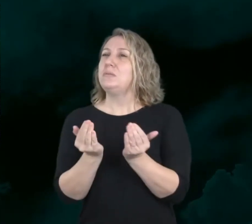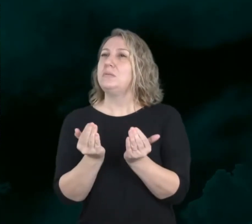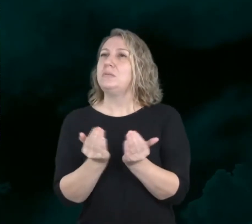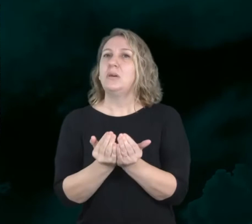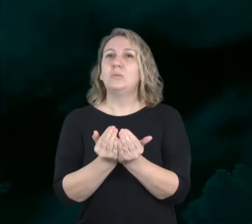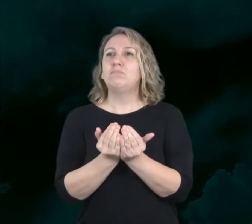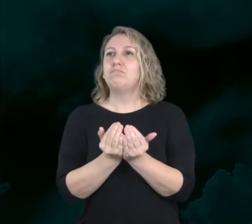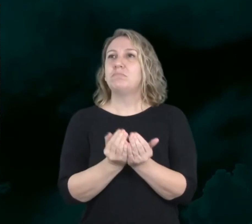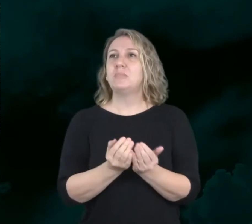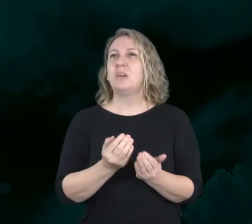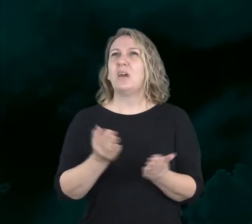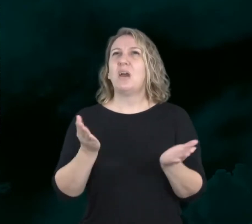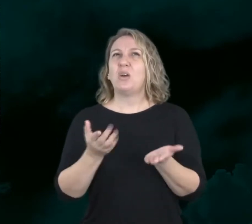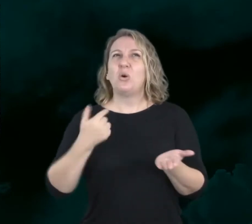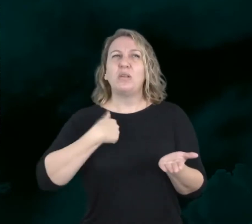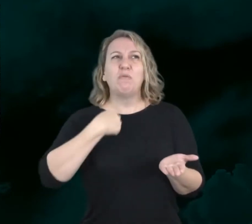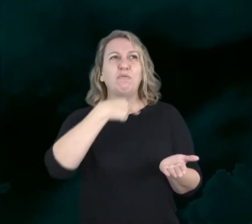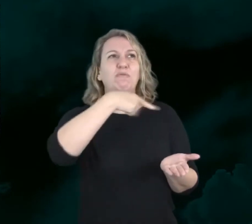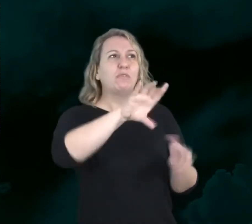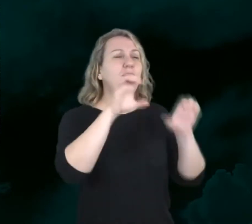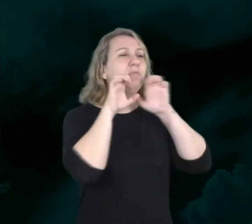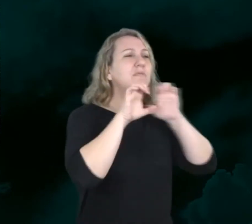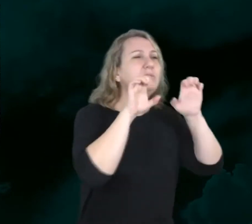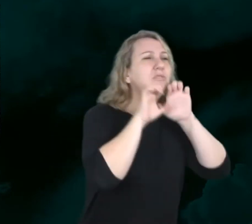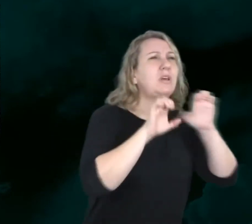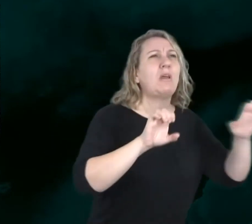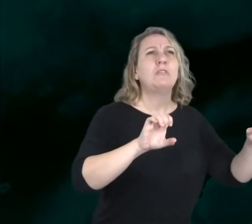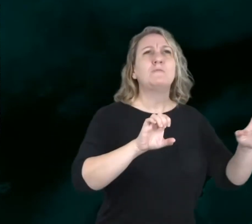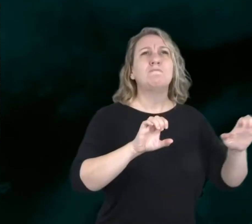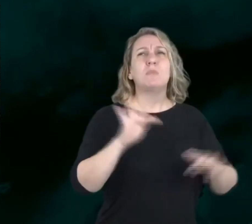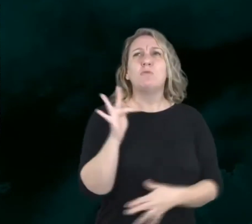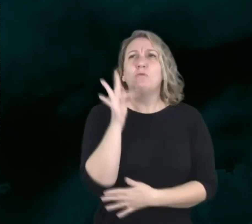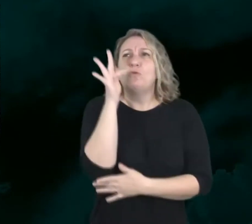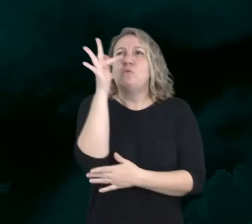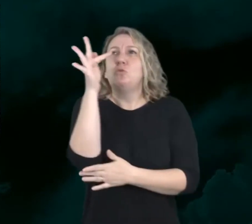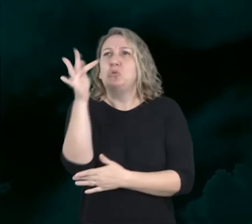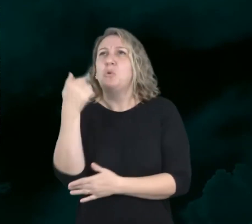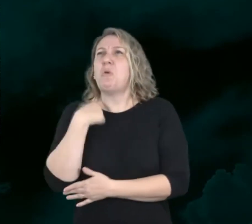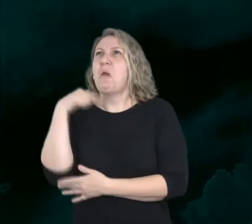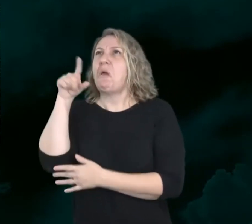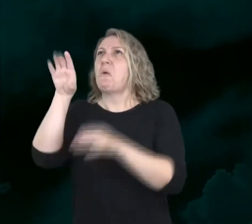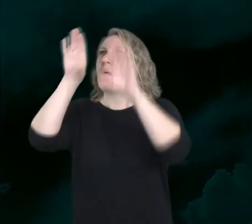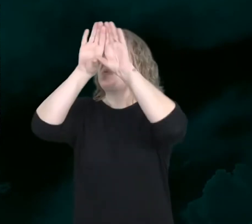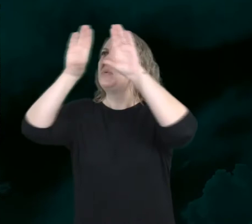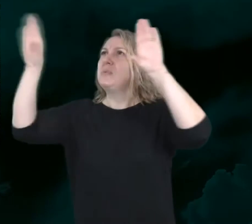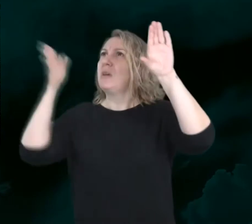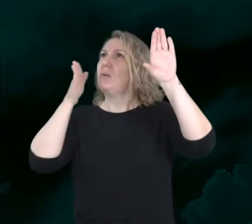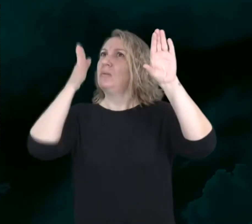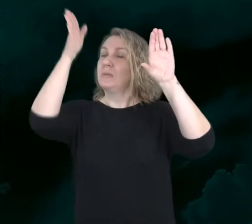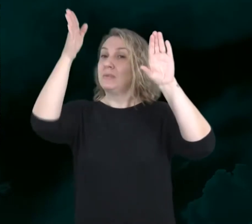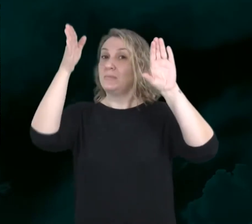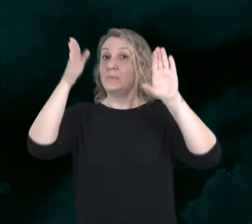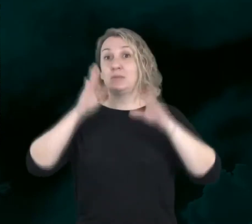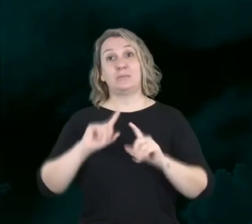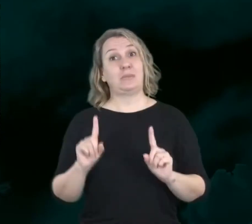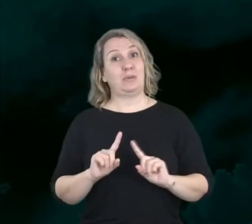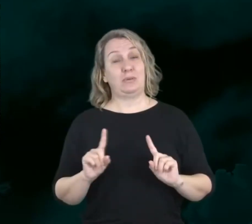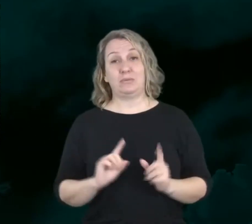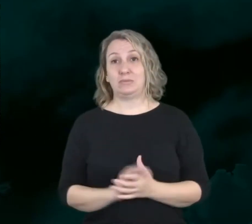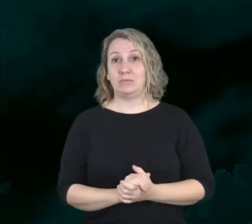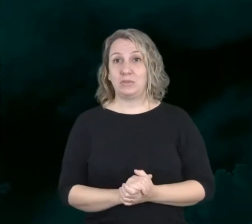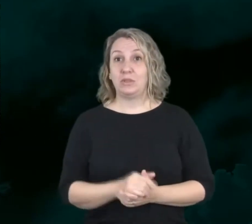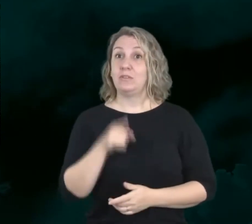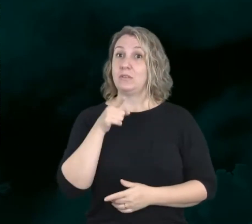um dia, né, você vai ir para o céu. Não, a vida cristã não é isso. Você precisa aprender de que no dia em que